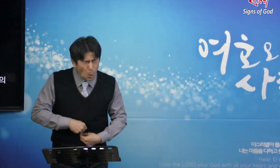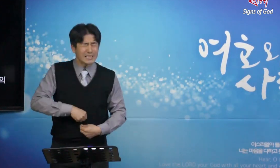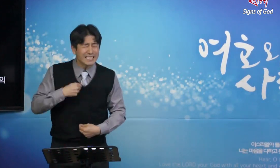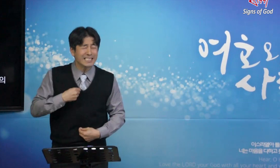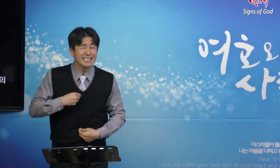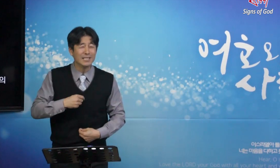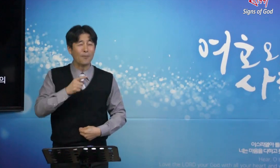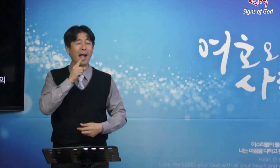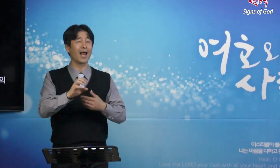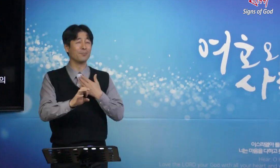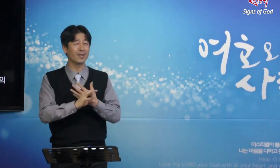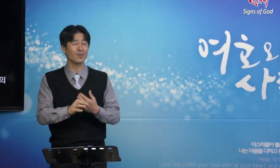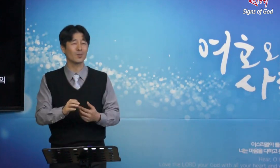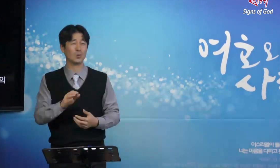전하지 못하는 곳이 많이 있죠.